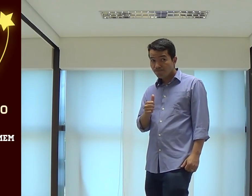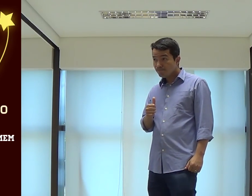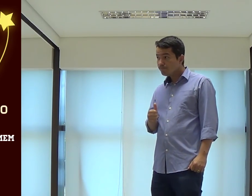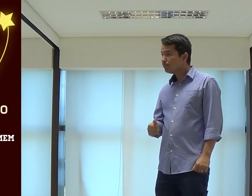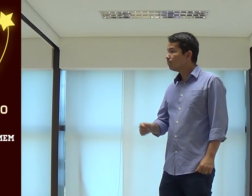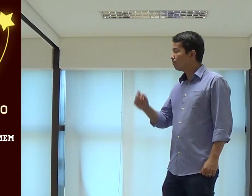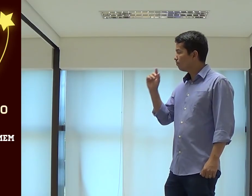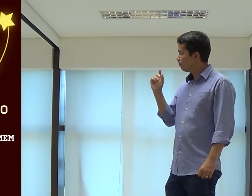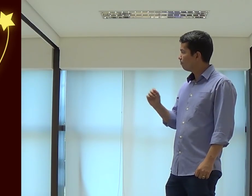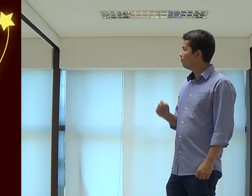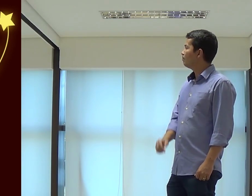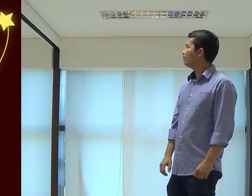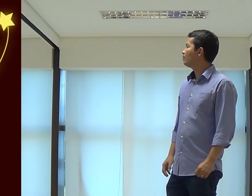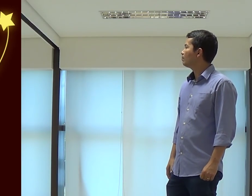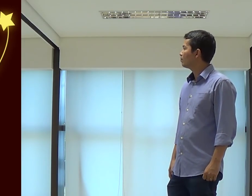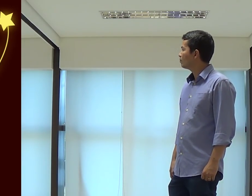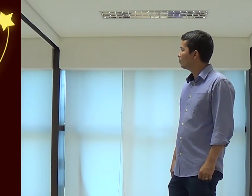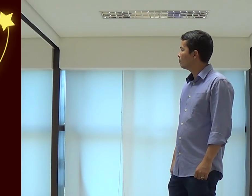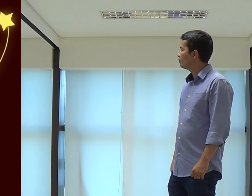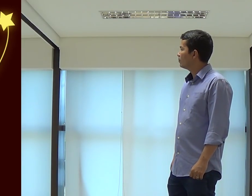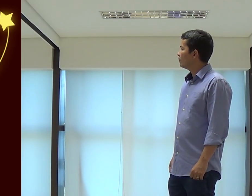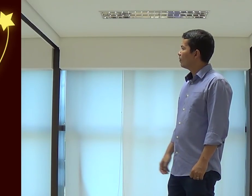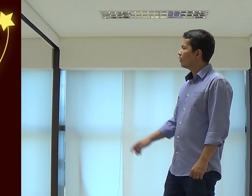Tá bom, gente? Próximo.